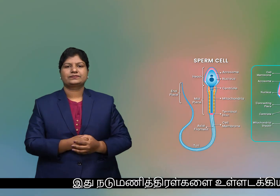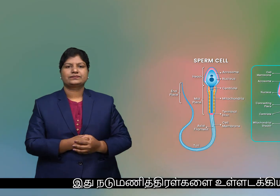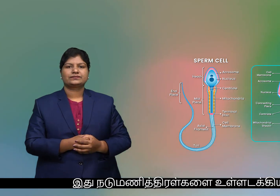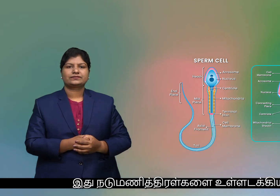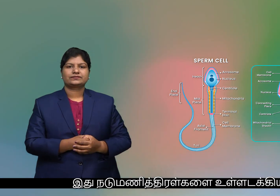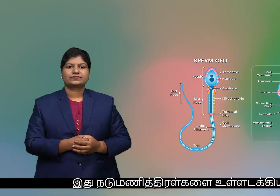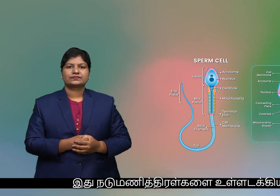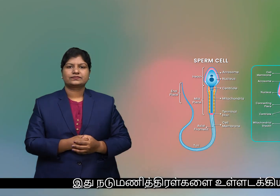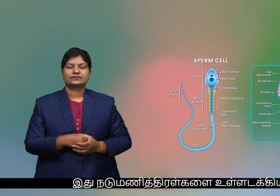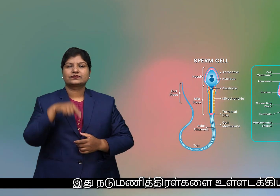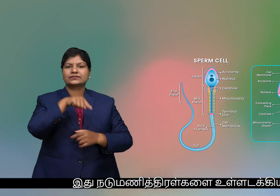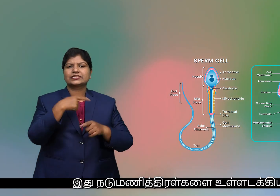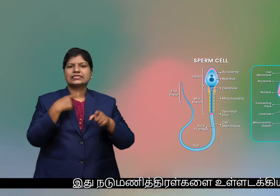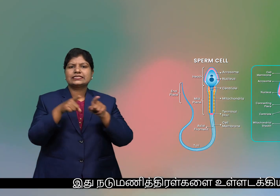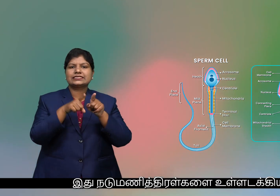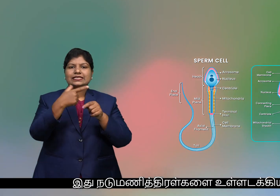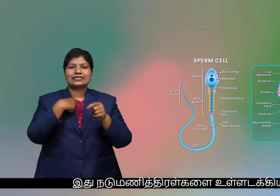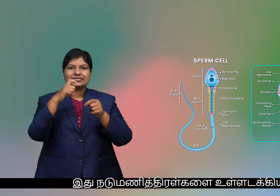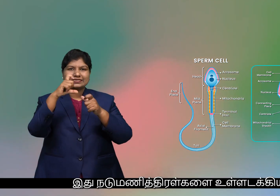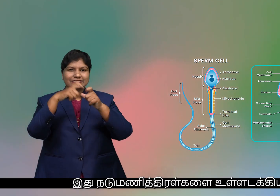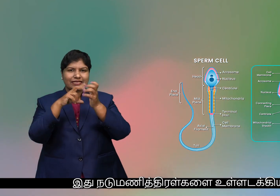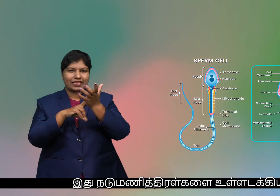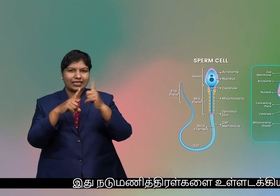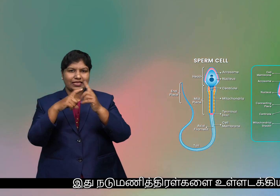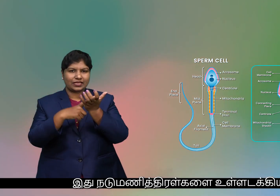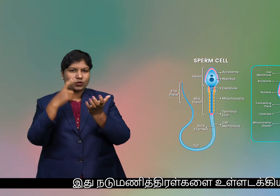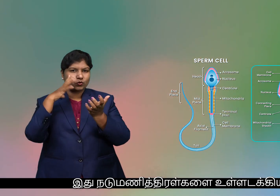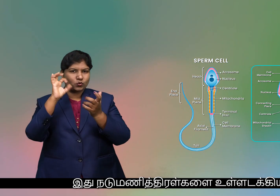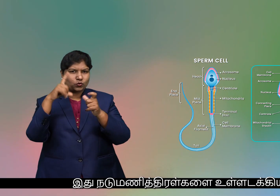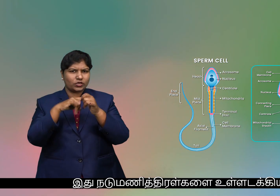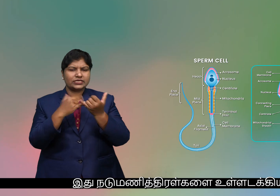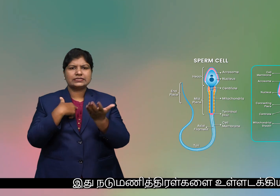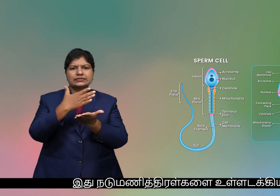இது நடுமணி திரள்களை உள்ளடக்கியது.